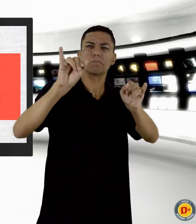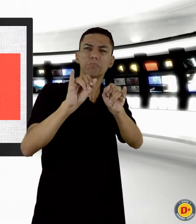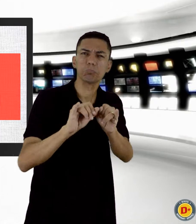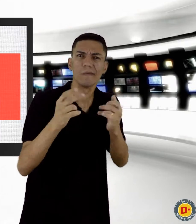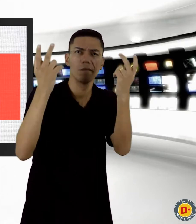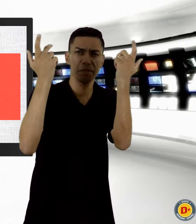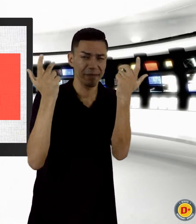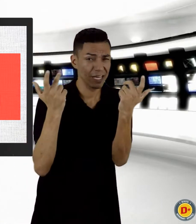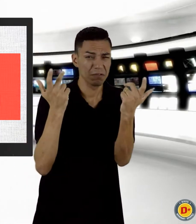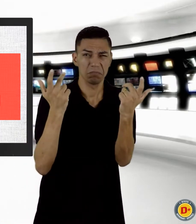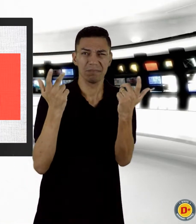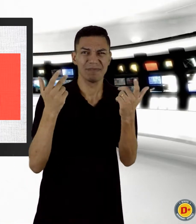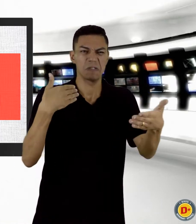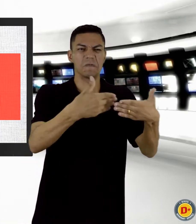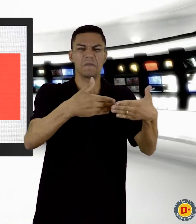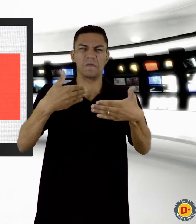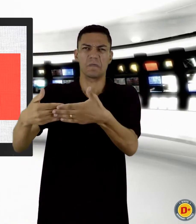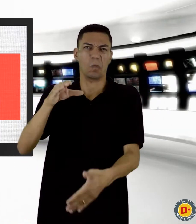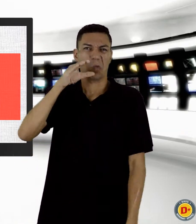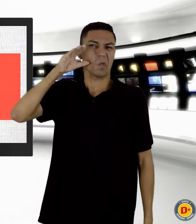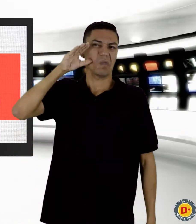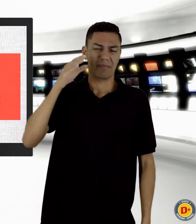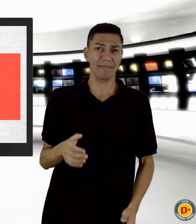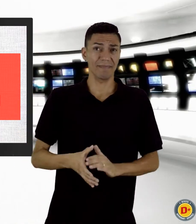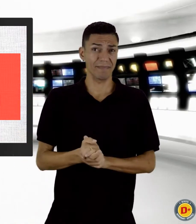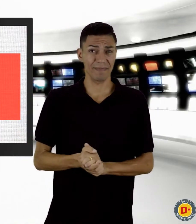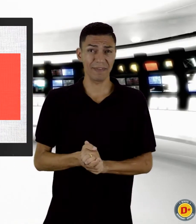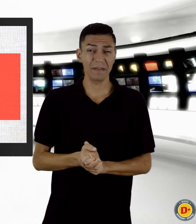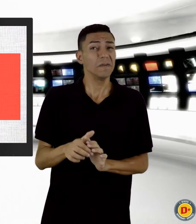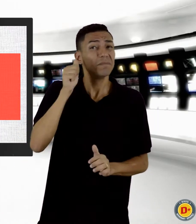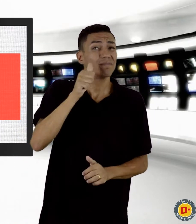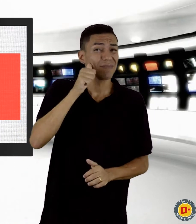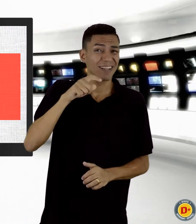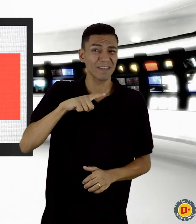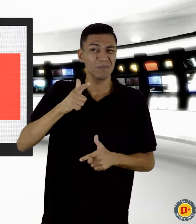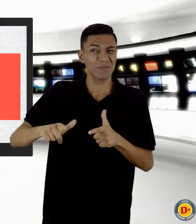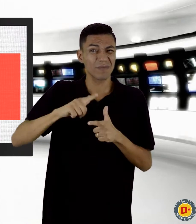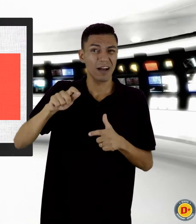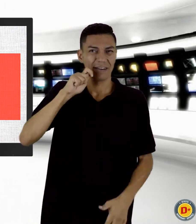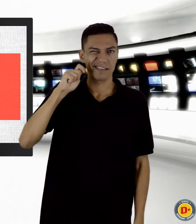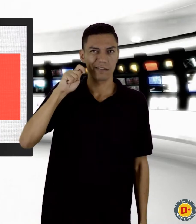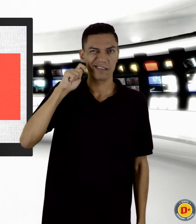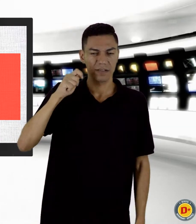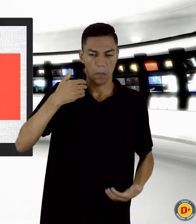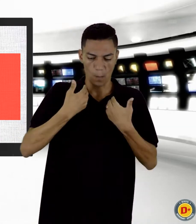Comediante com distrofia muscular, ouve pessoas com deficiência sobre o difícil caminho para conseguir ter uma vida